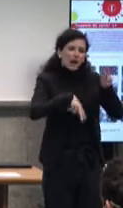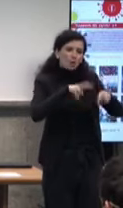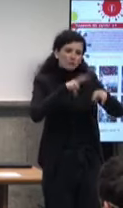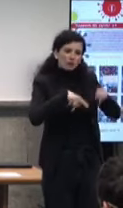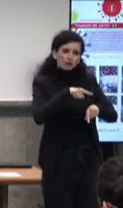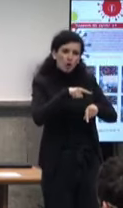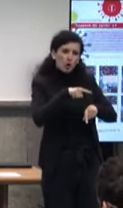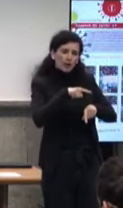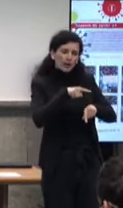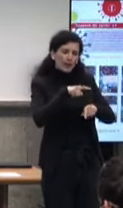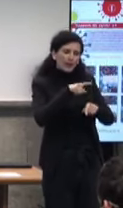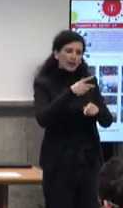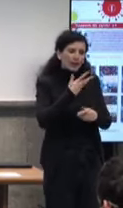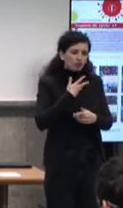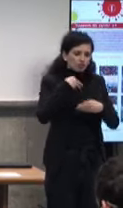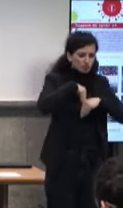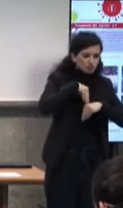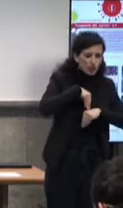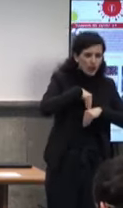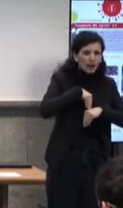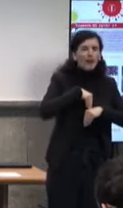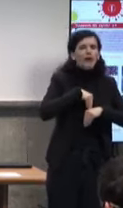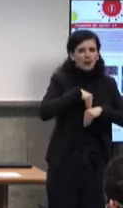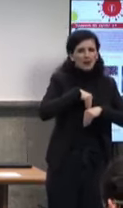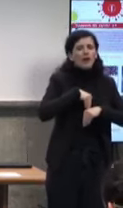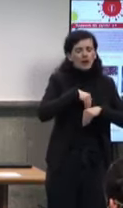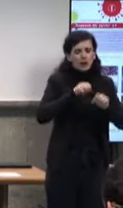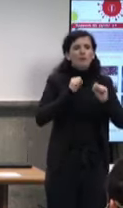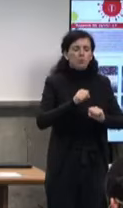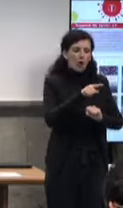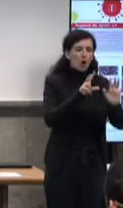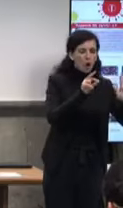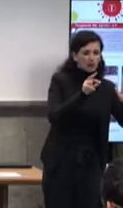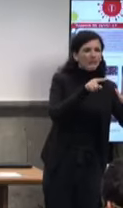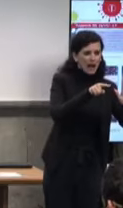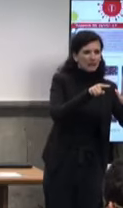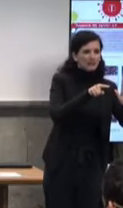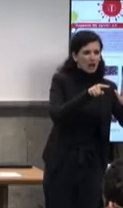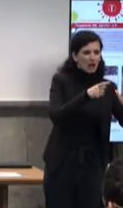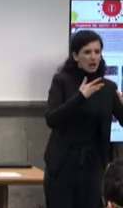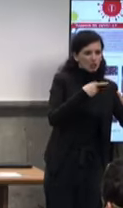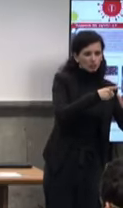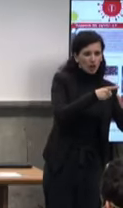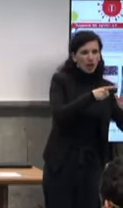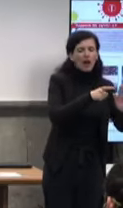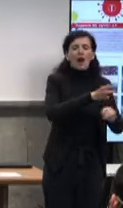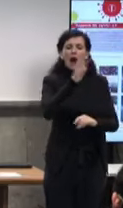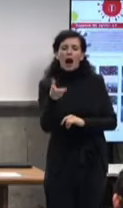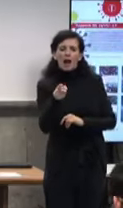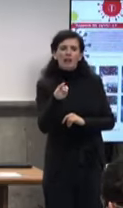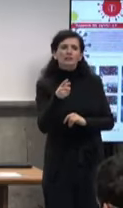tende a identificare questi possibili 80 rispetto a quelli che hanno avuto una rilevanza clinica